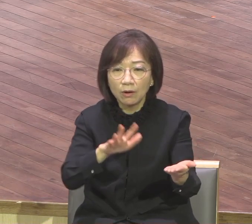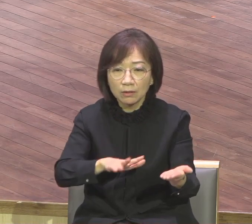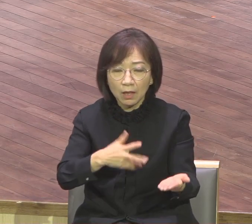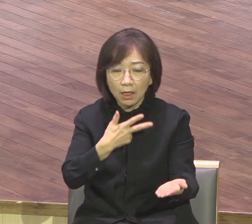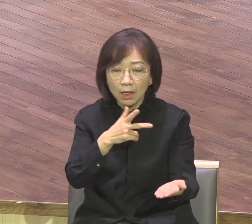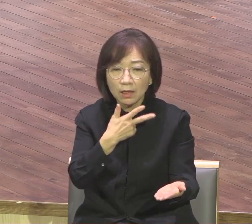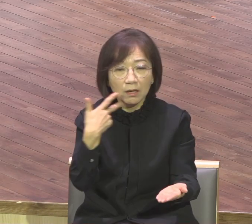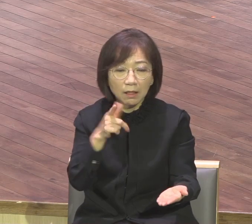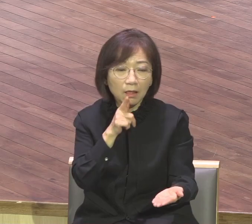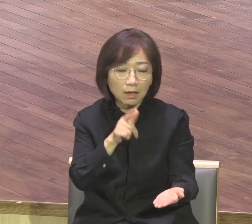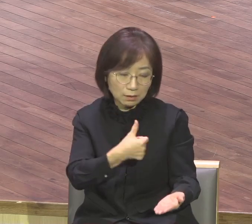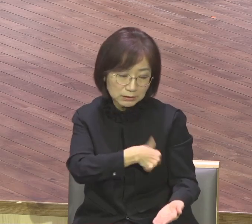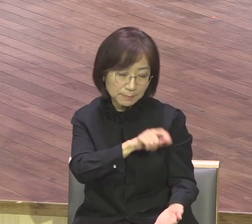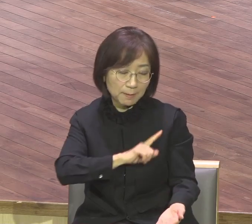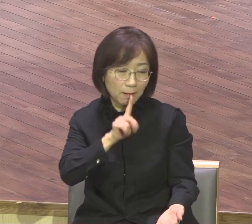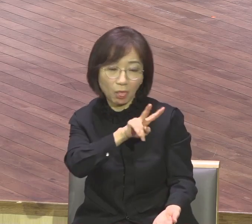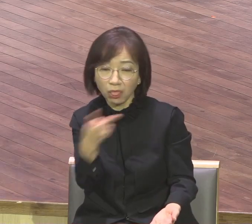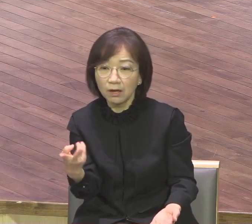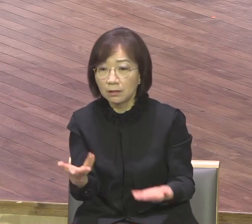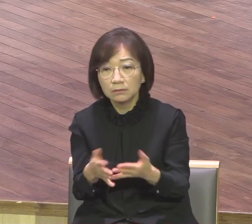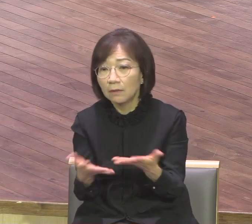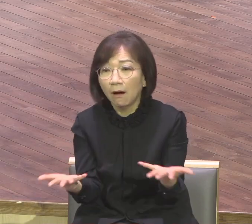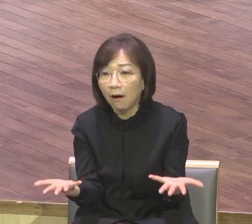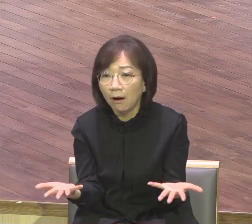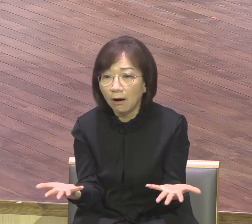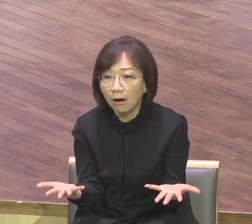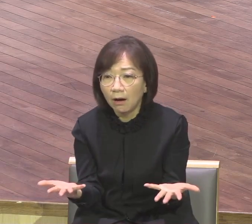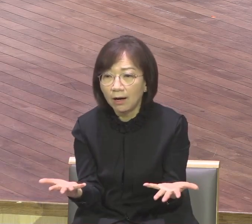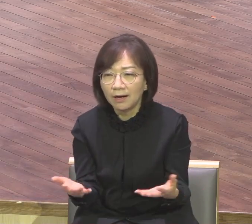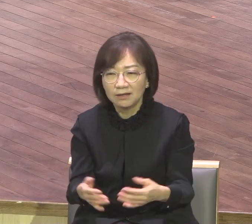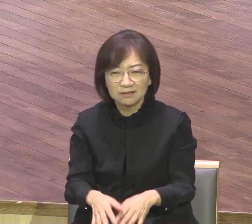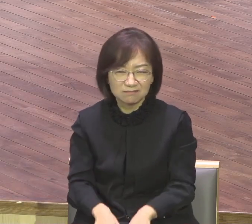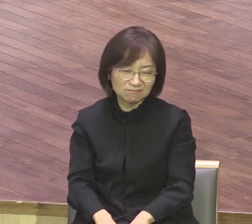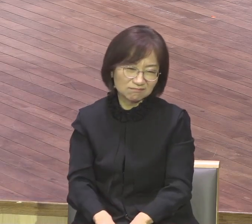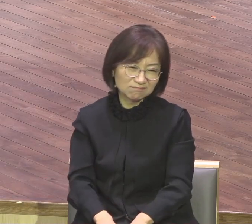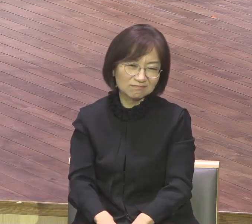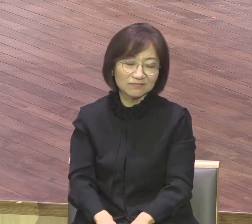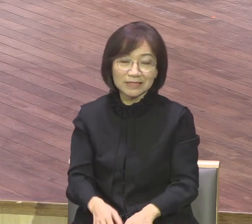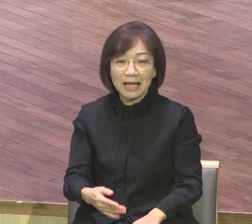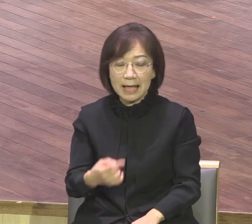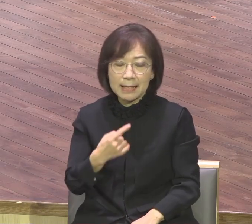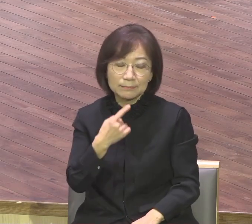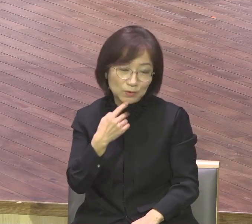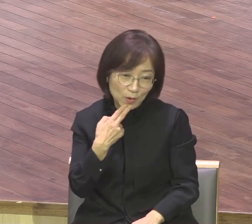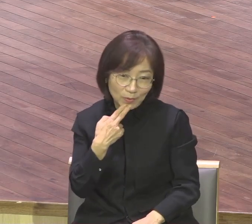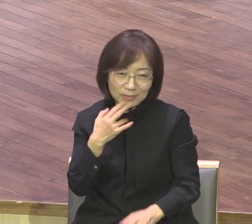materiales del evangelismo. 그래서 이제 이 영어는 사실은 세계